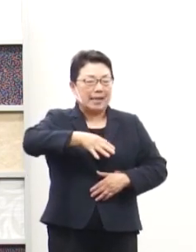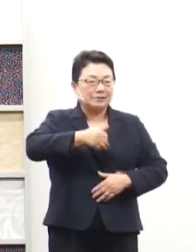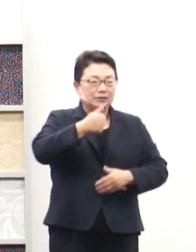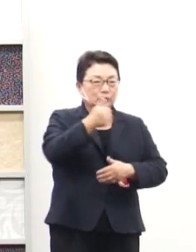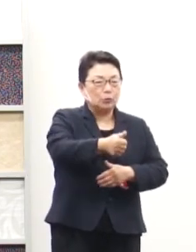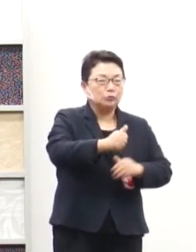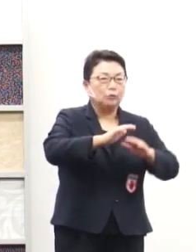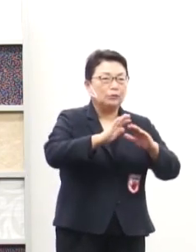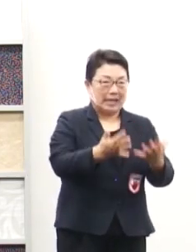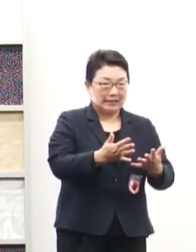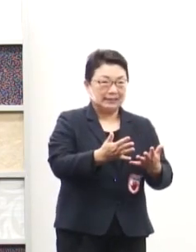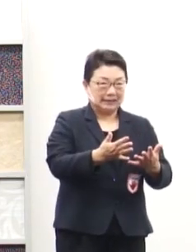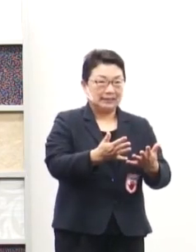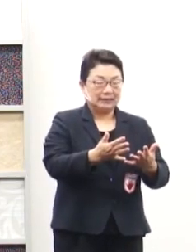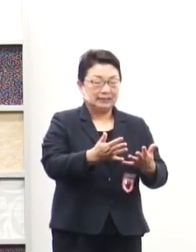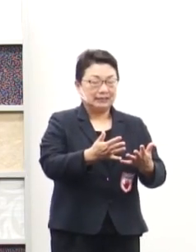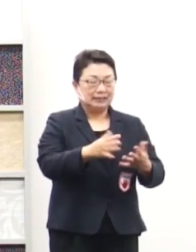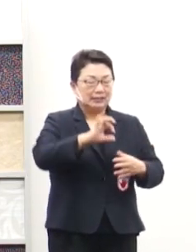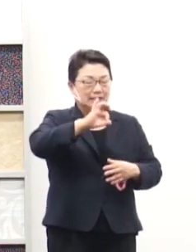つまり